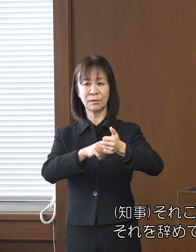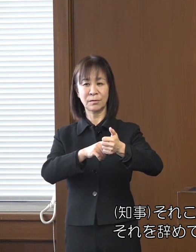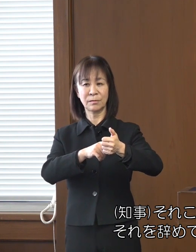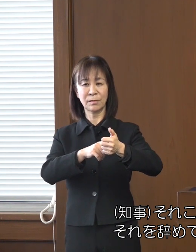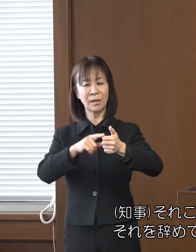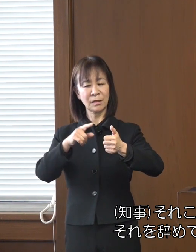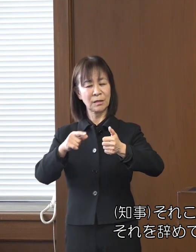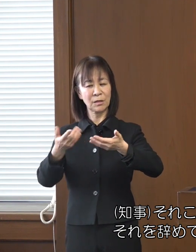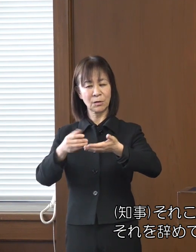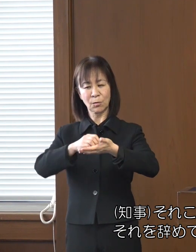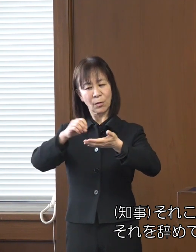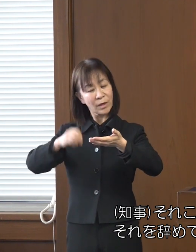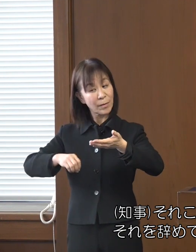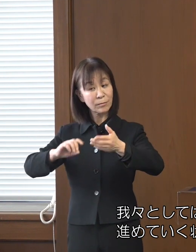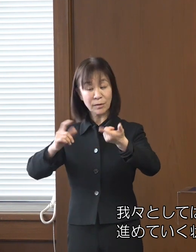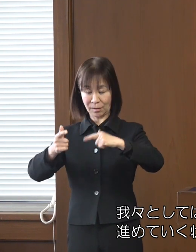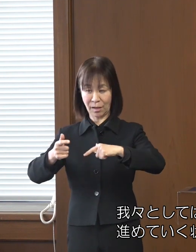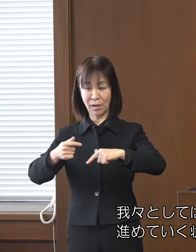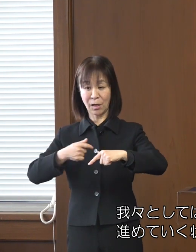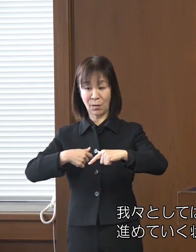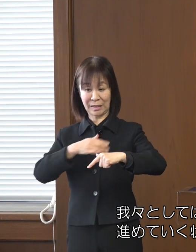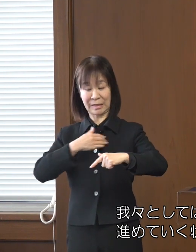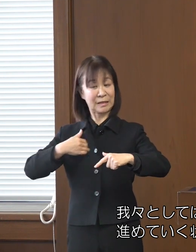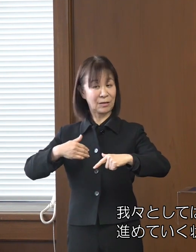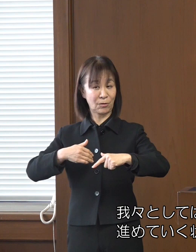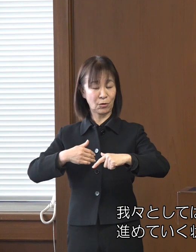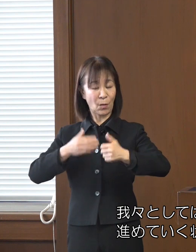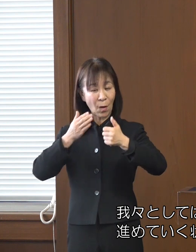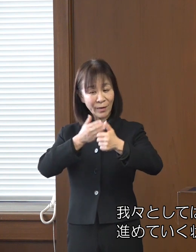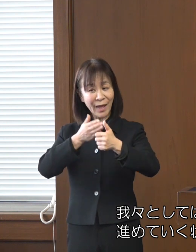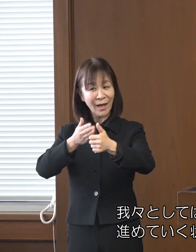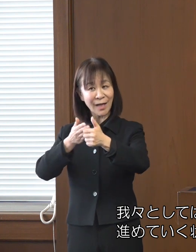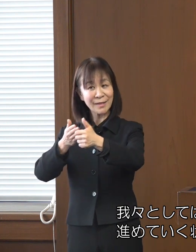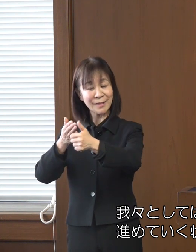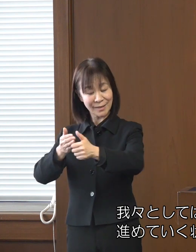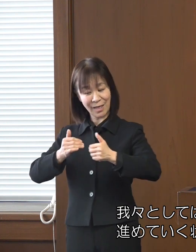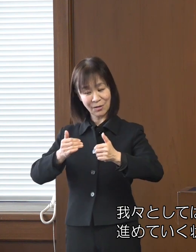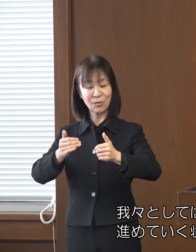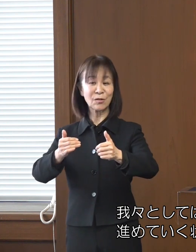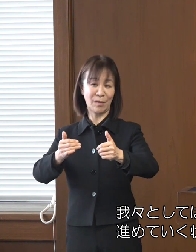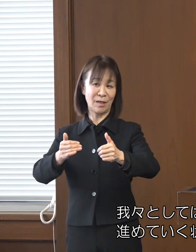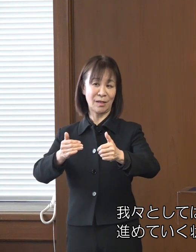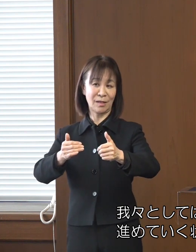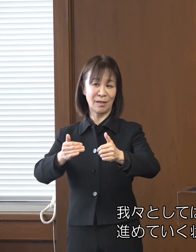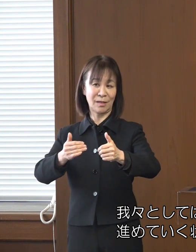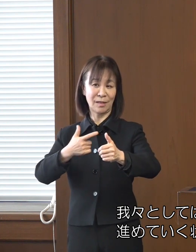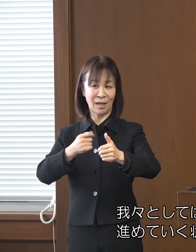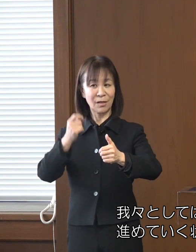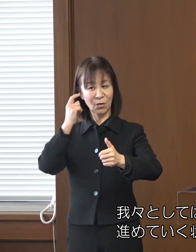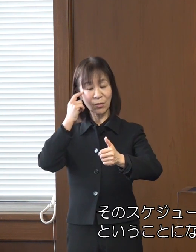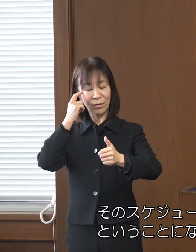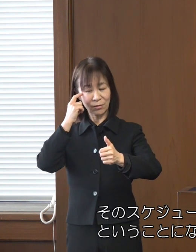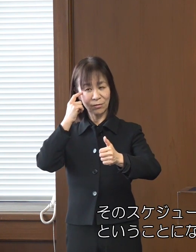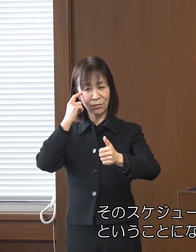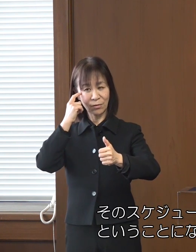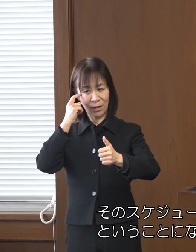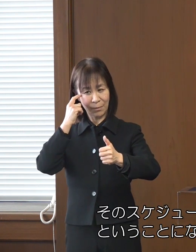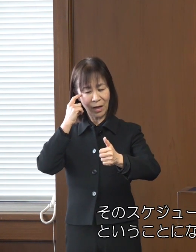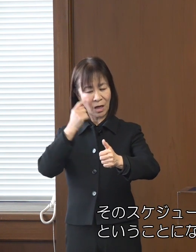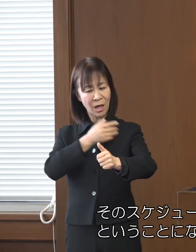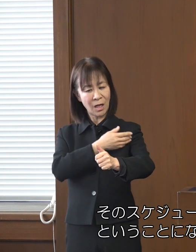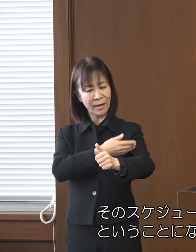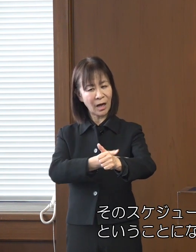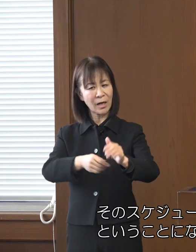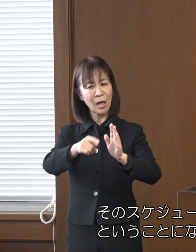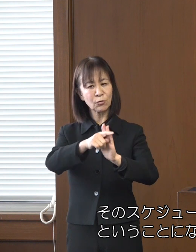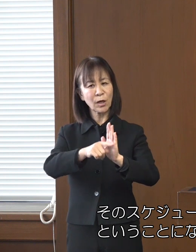それを辞めてということではなくて、まあ、我々としてはいろいろ移植をしながら進めていく状況なので、そのスケジュールもです